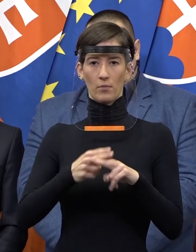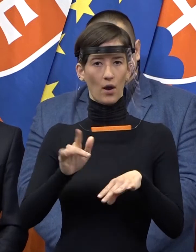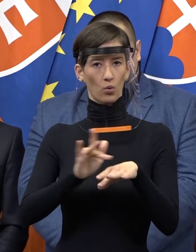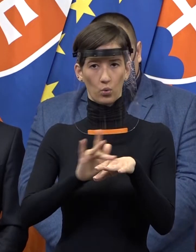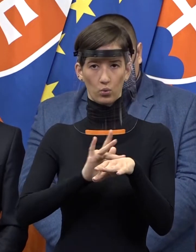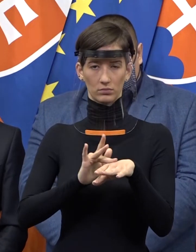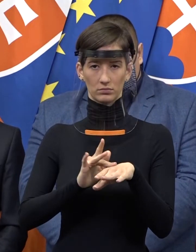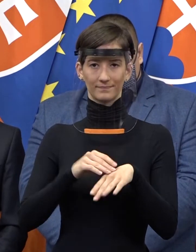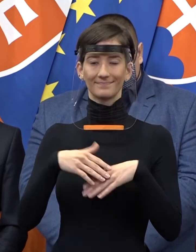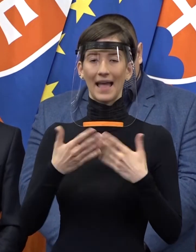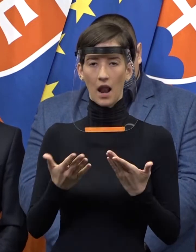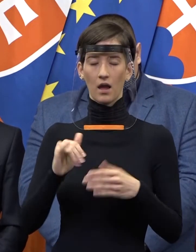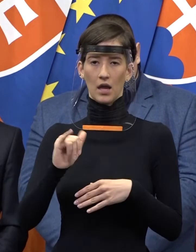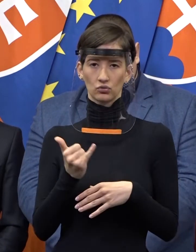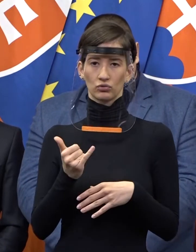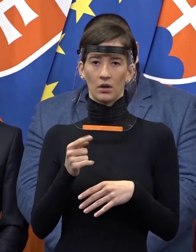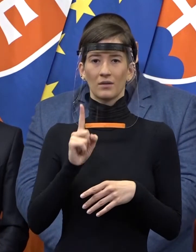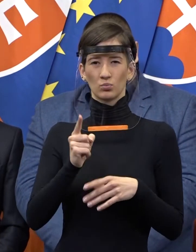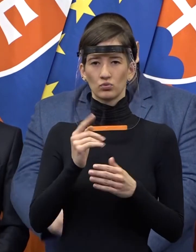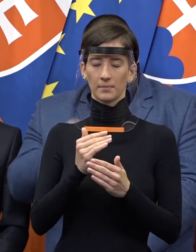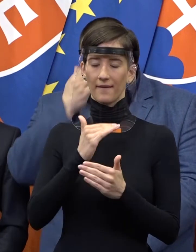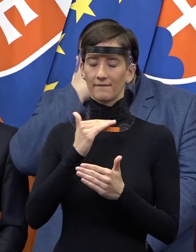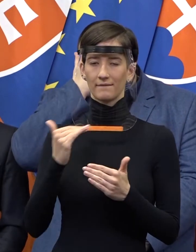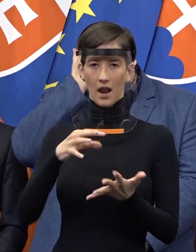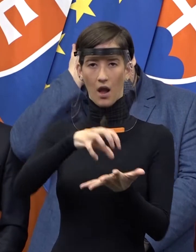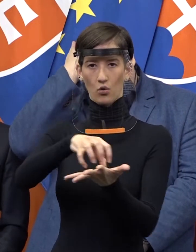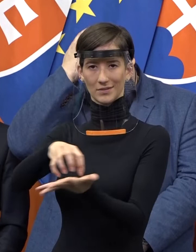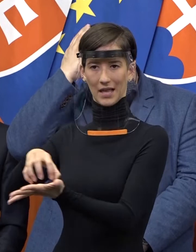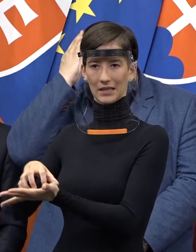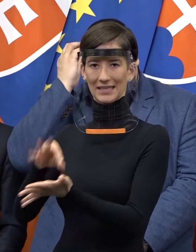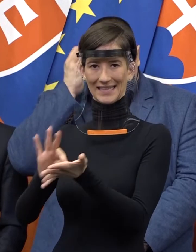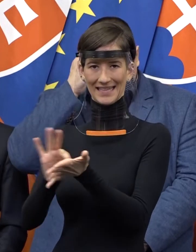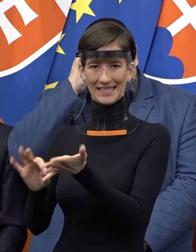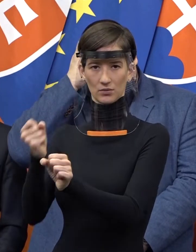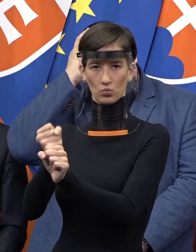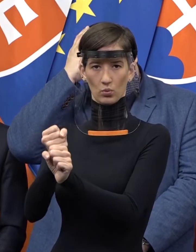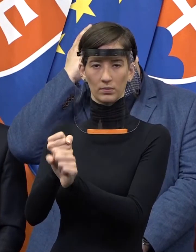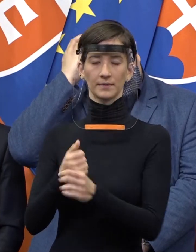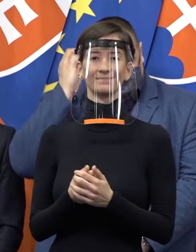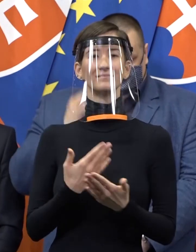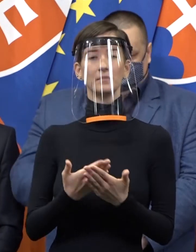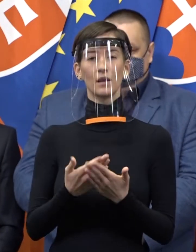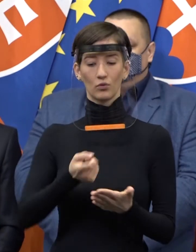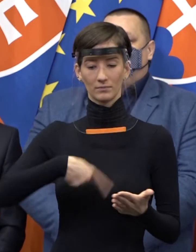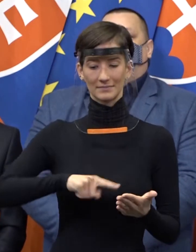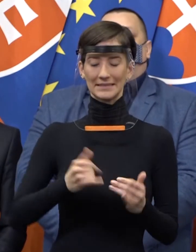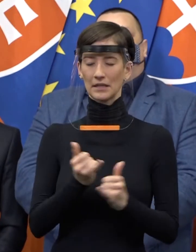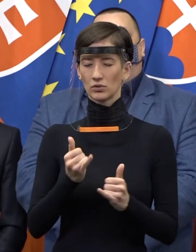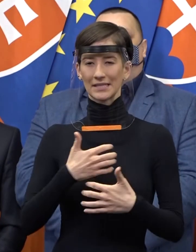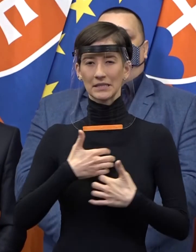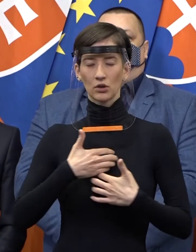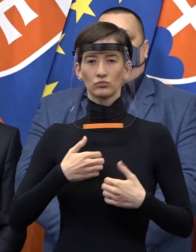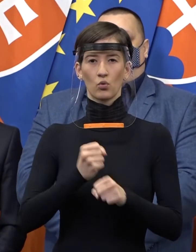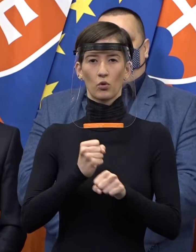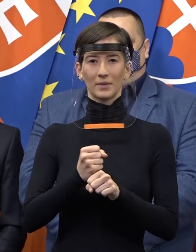Takže za tejto situácie, ešte raz opakujem tretíkrát, nesmieme si dovoliť urobiť najmenšiu chybu a preto my sme